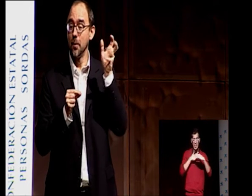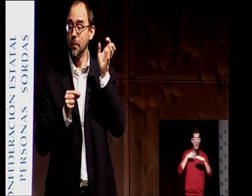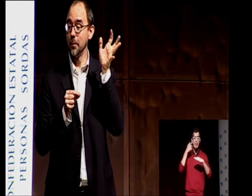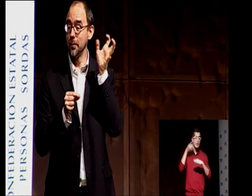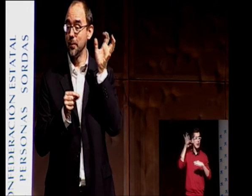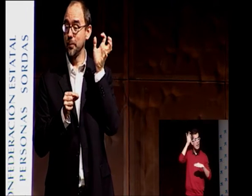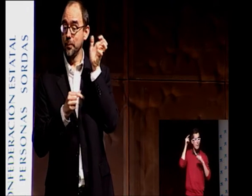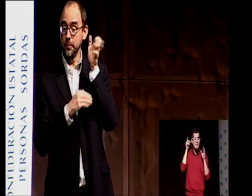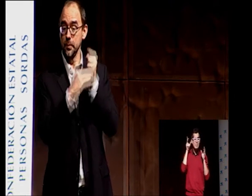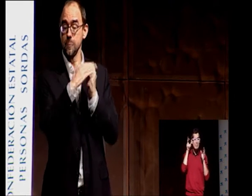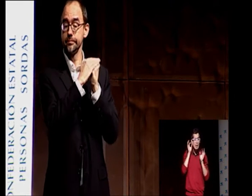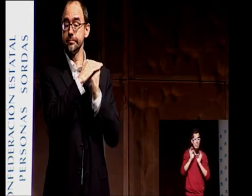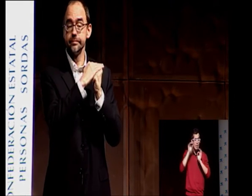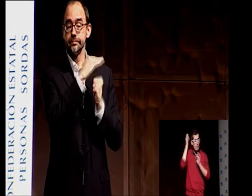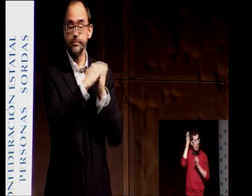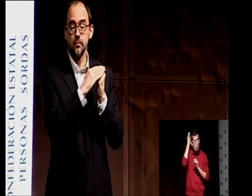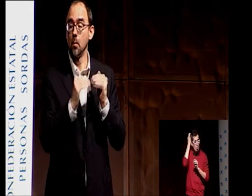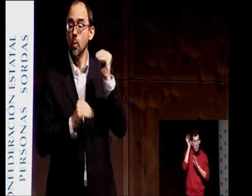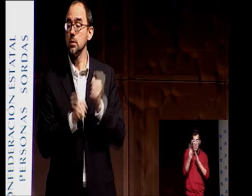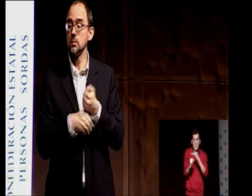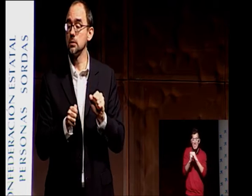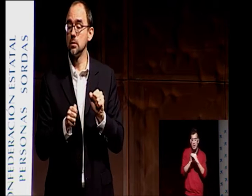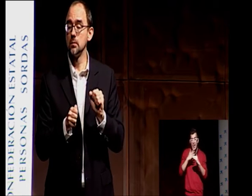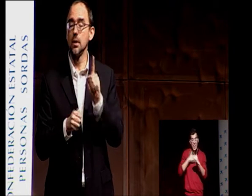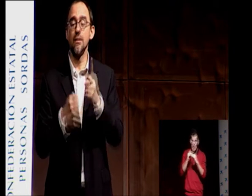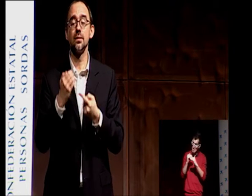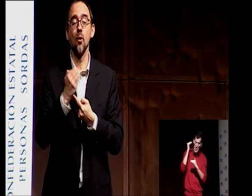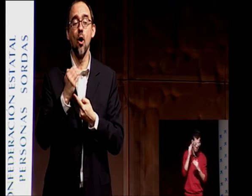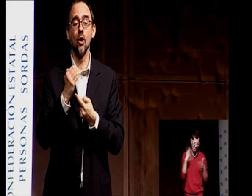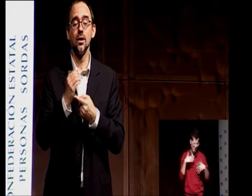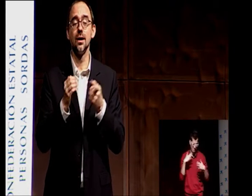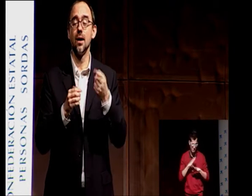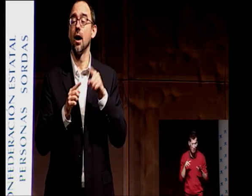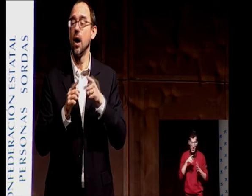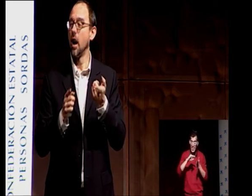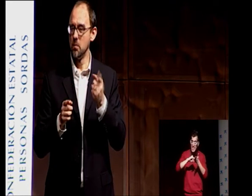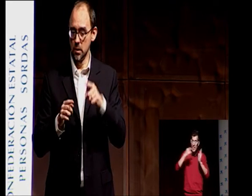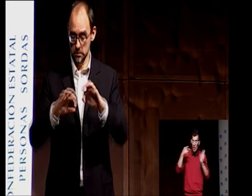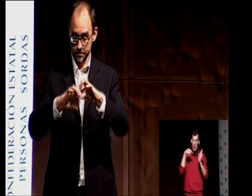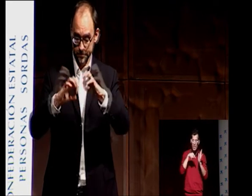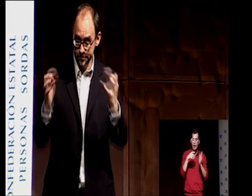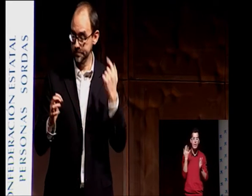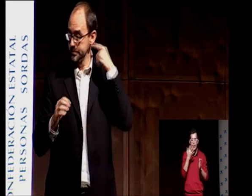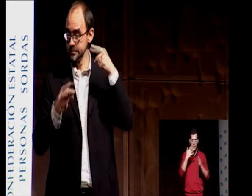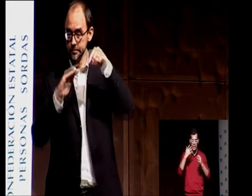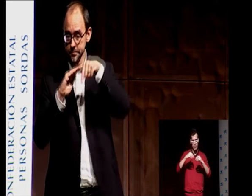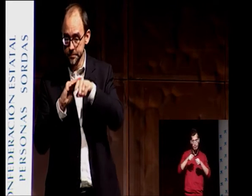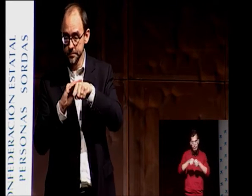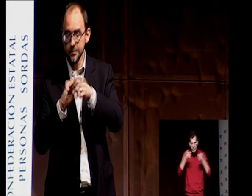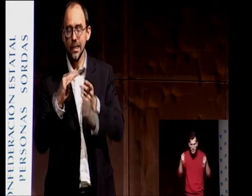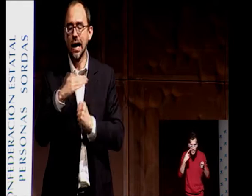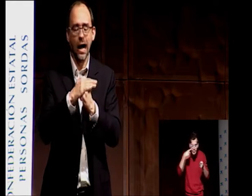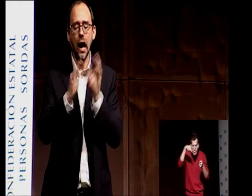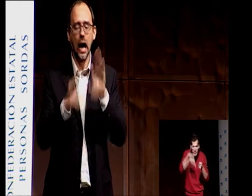no ha tocado techo todavía eh queda queda mucho más que querrán hacer el implante cada vez más